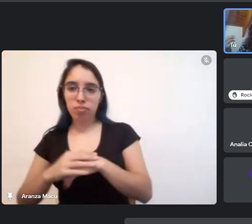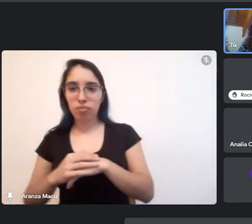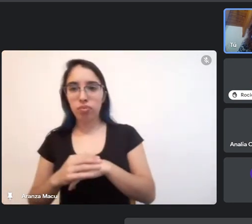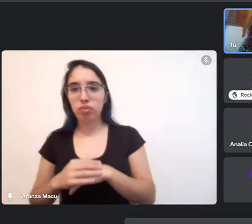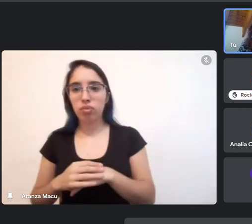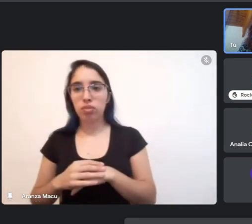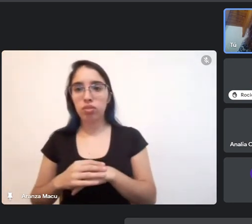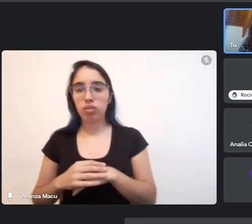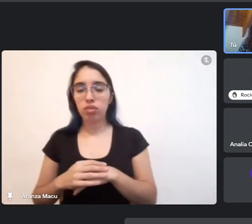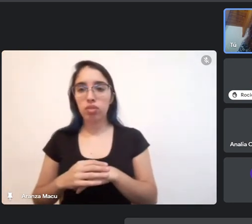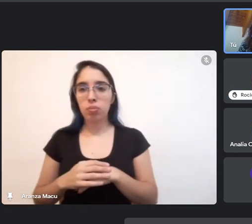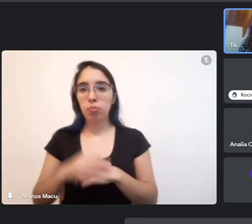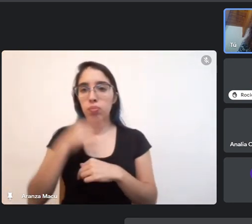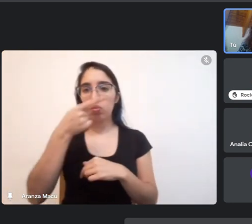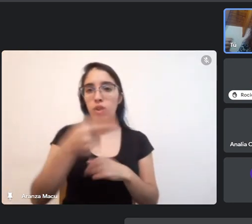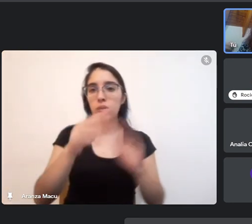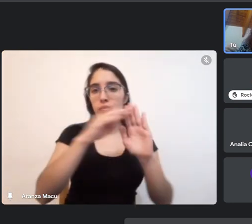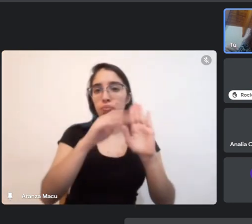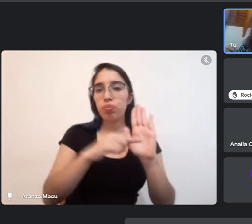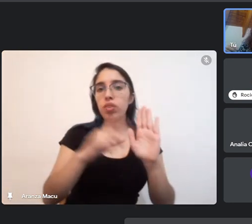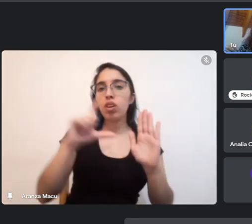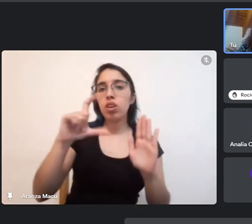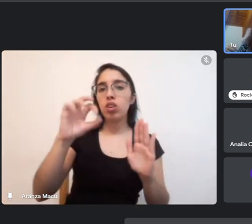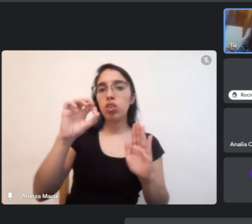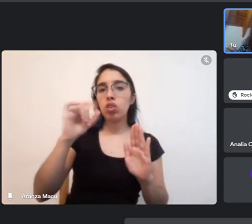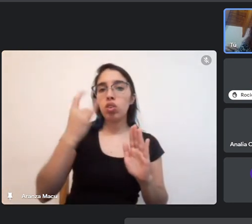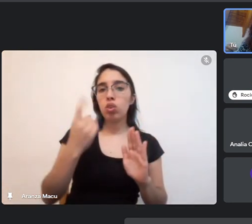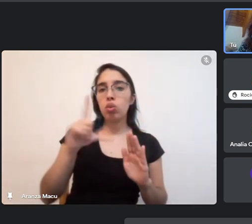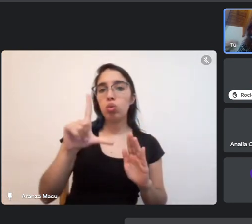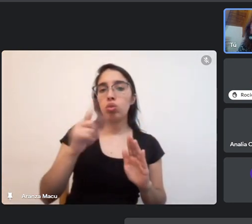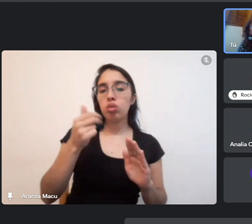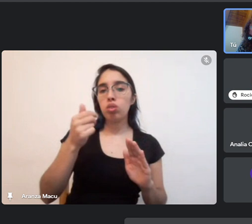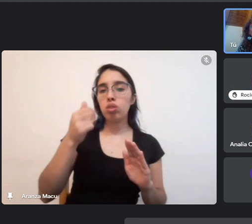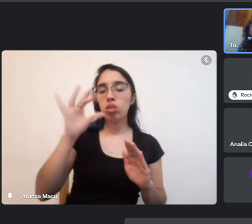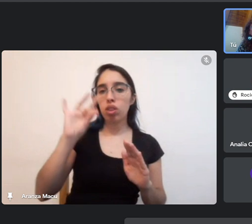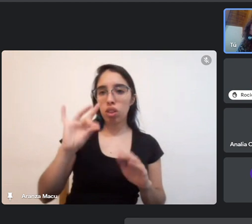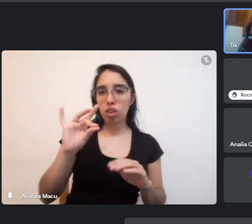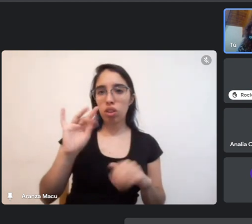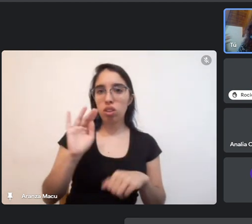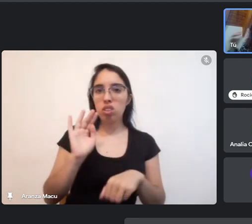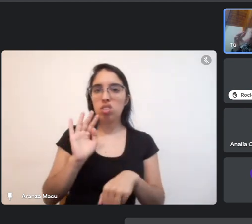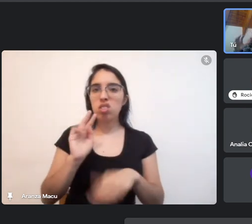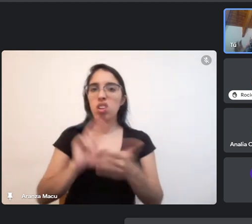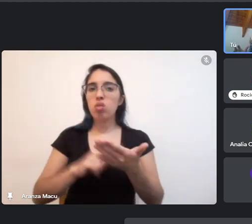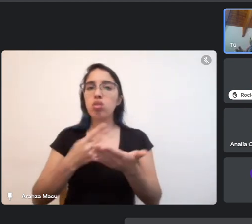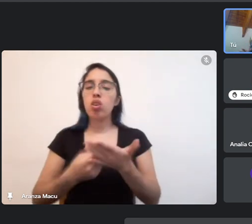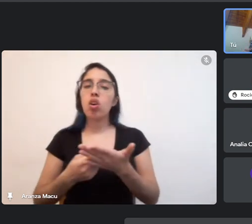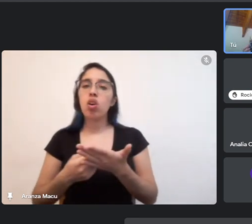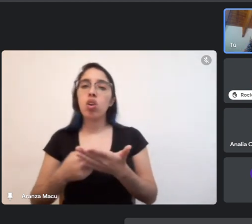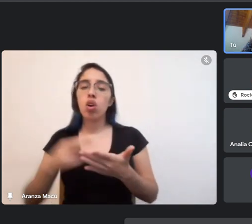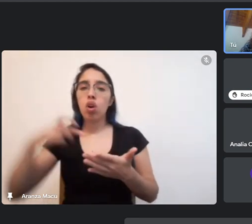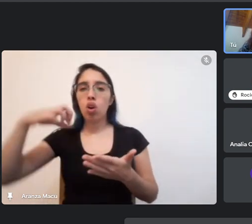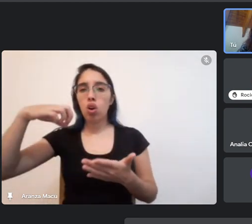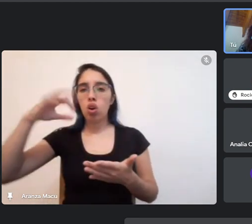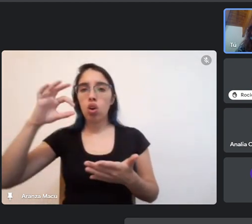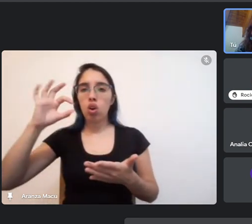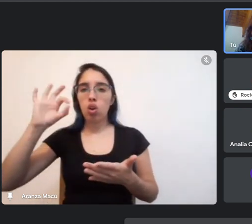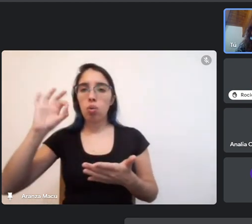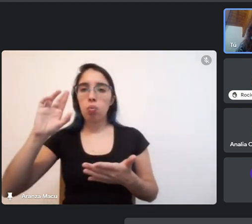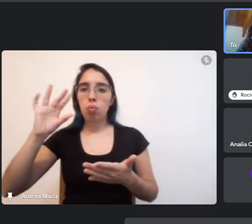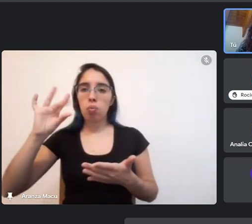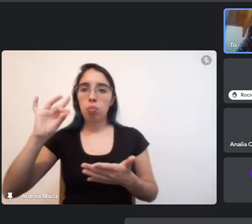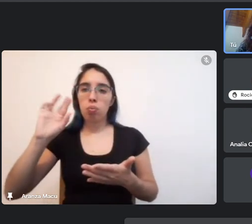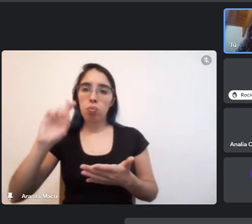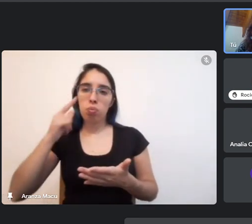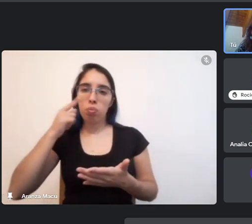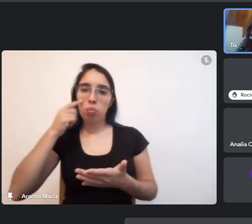Could sería podría o pudo. Ahí tengo que fijarme en dónde está, en qué tipo de oración